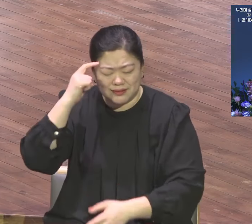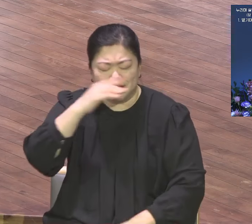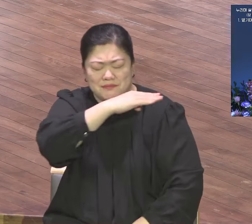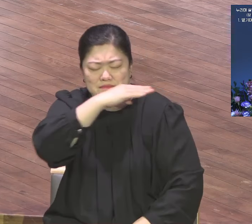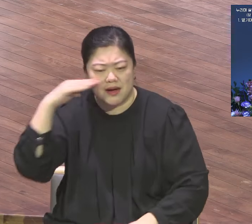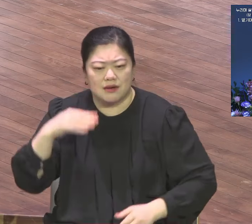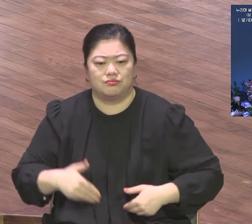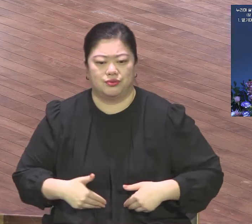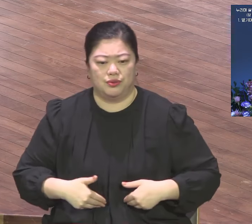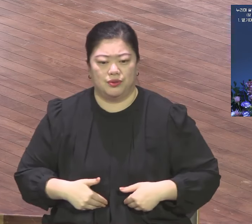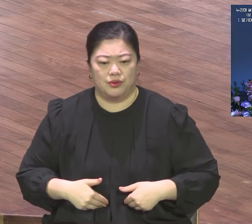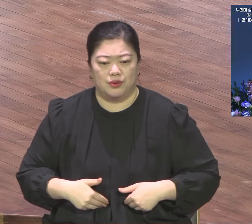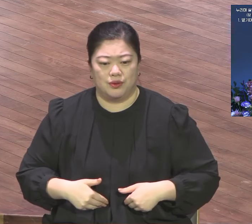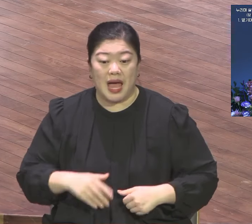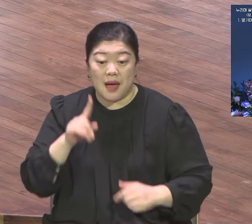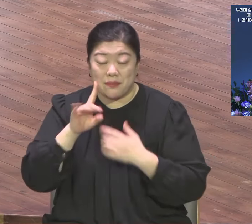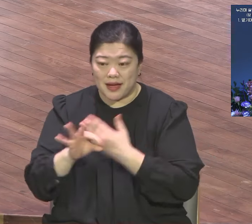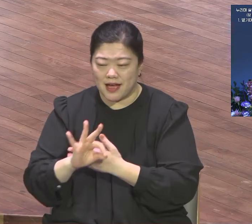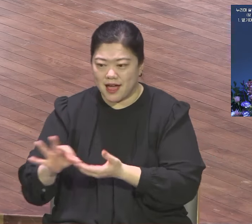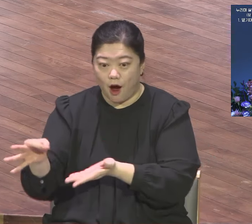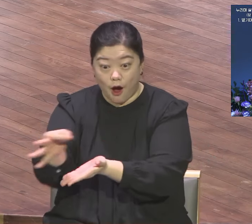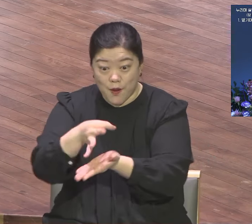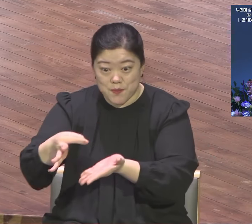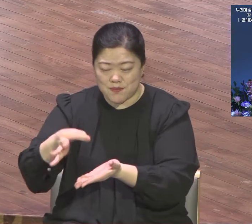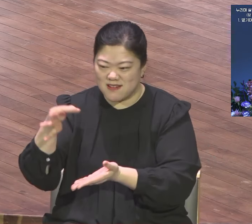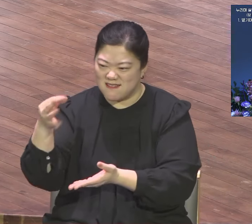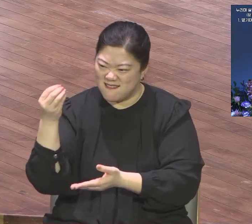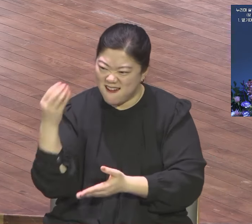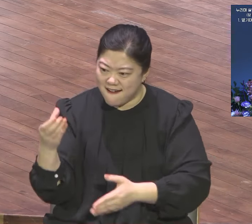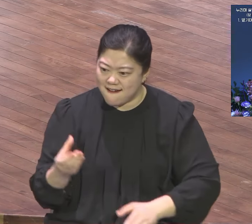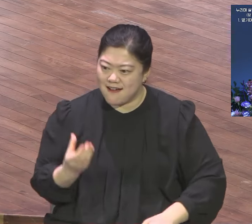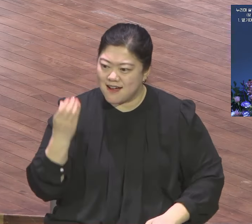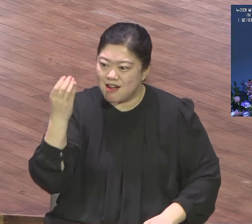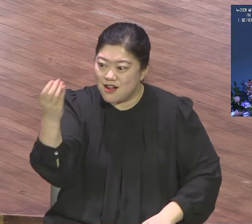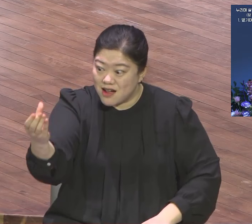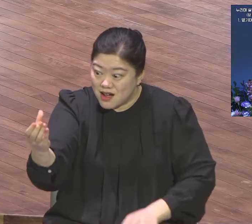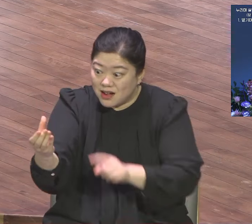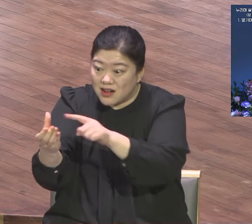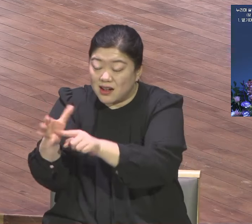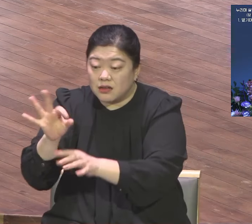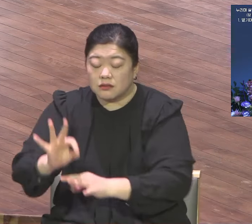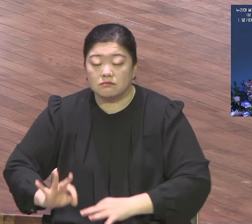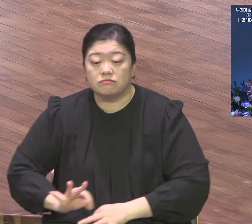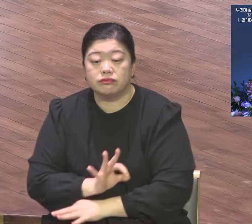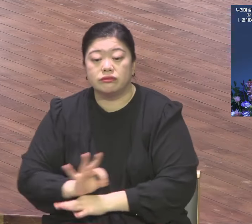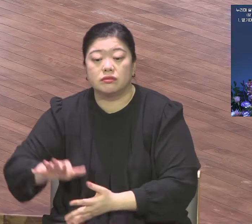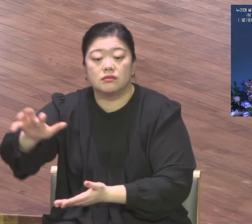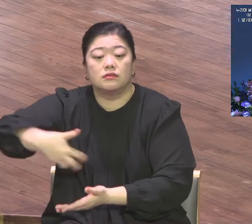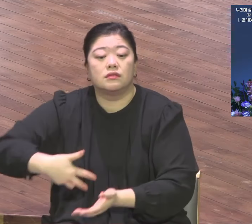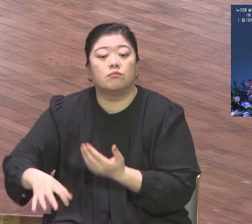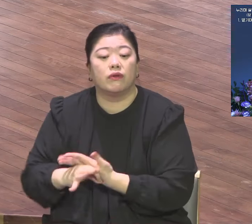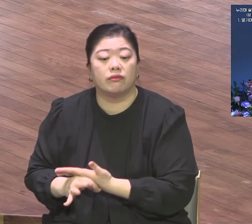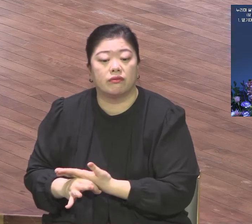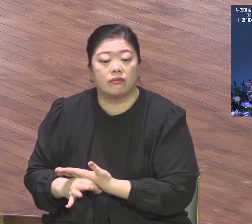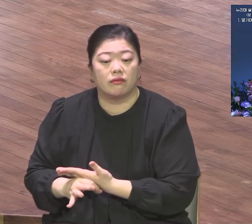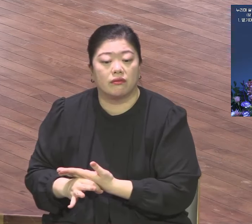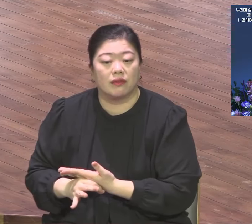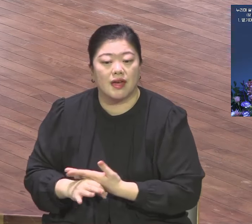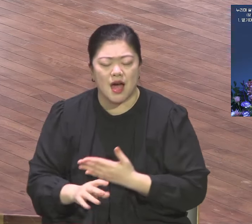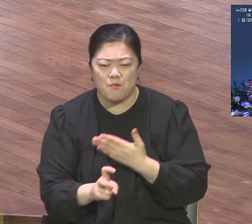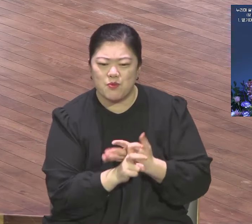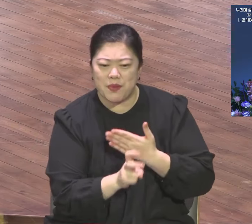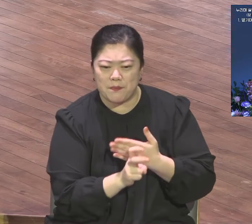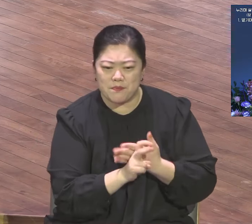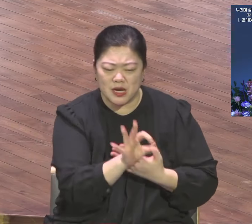물질 문제도 하나님께 온전히 맡겨야 돼요. 물질 문제도 하나님께 온전히 맡겨야 돼요. 자, 여러분이